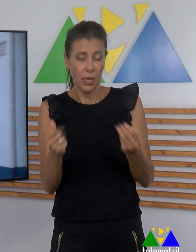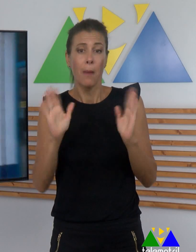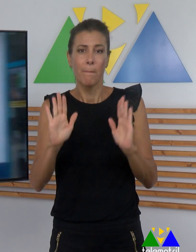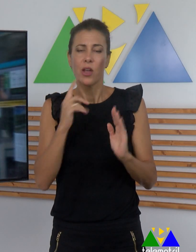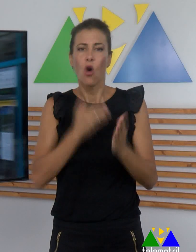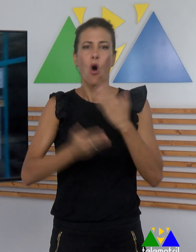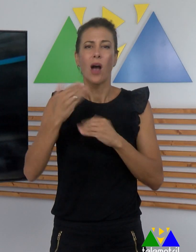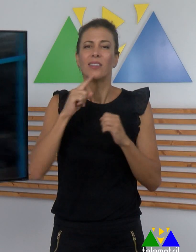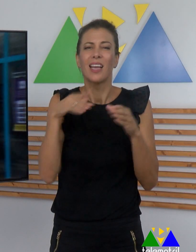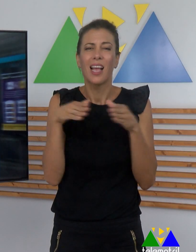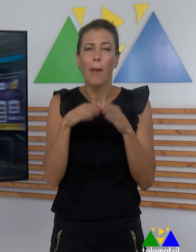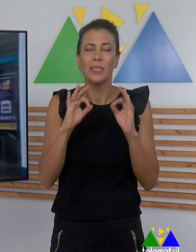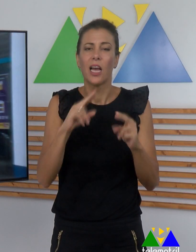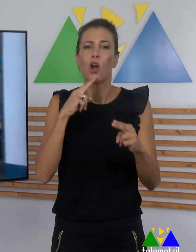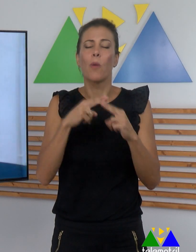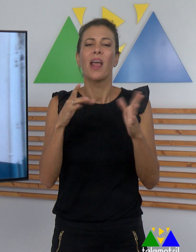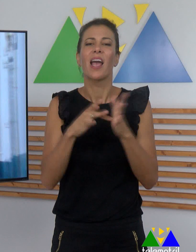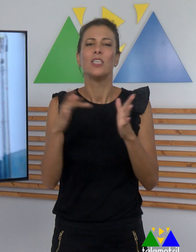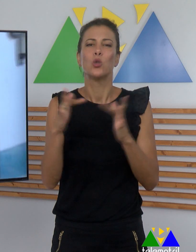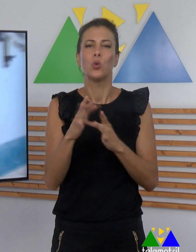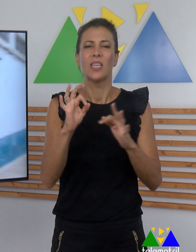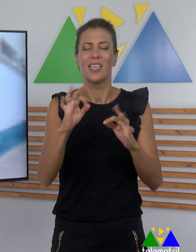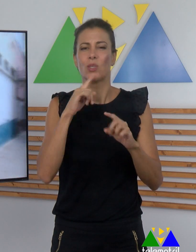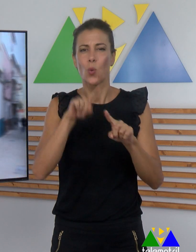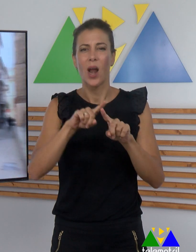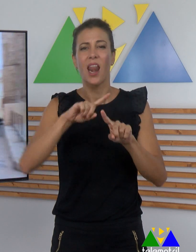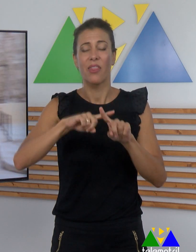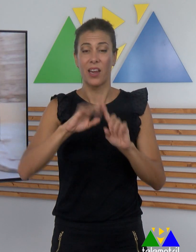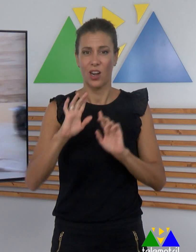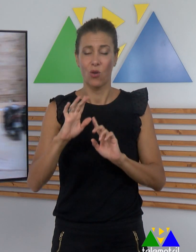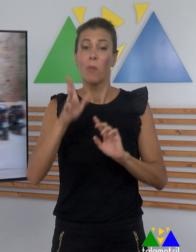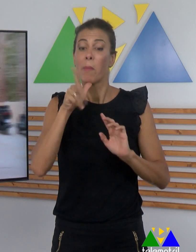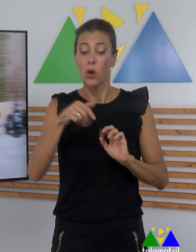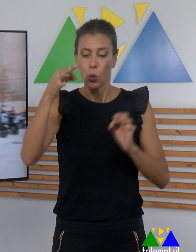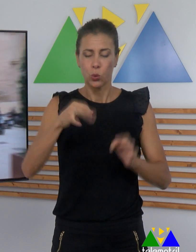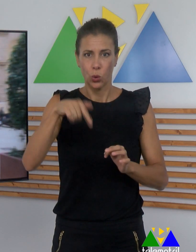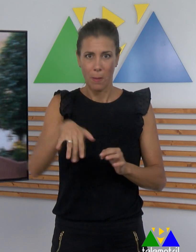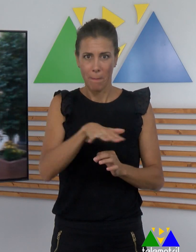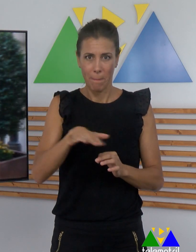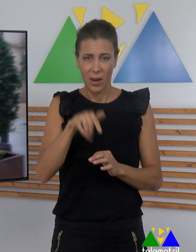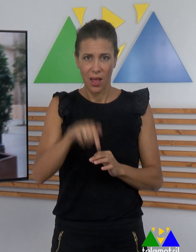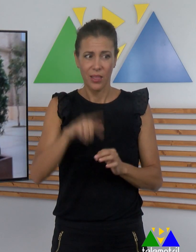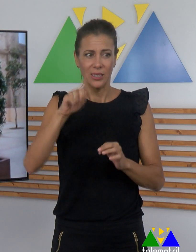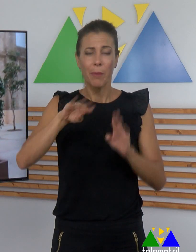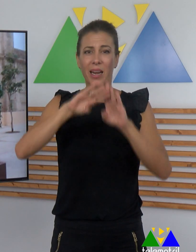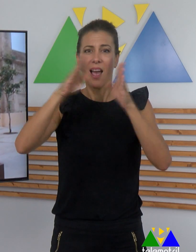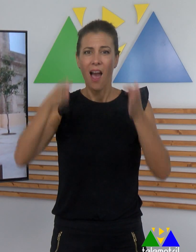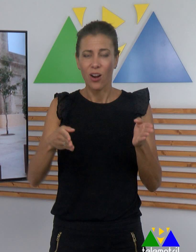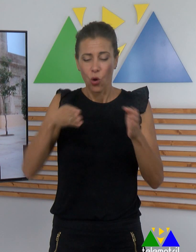la capilla de nuestro Padre Jesús Nazareno. Ajá, aquí justo detrás de esta placita está el arco de entrada